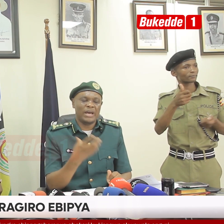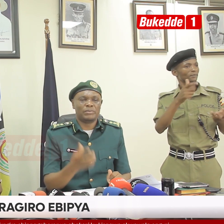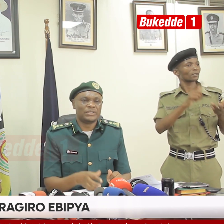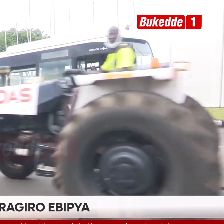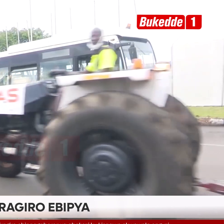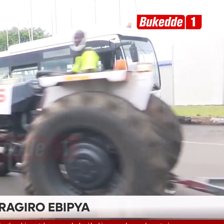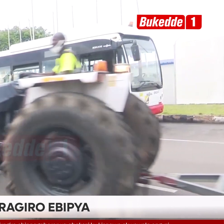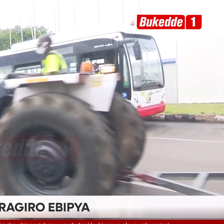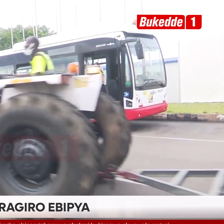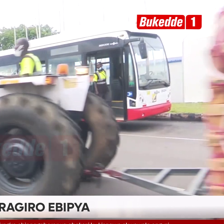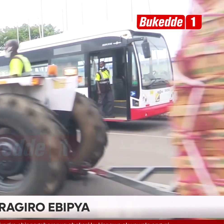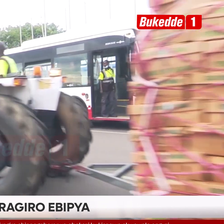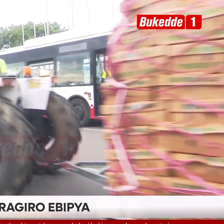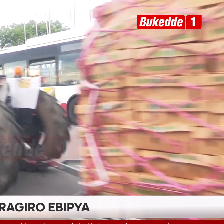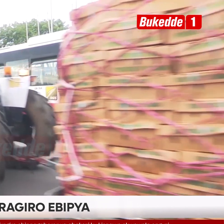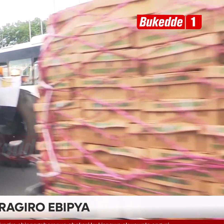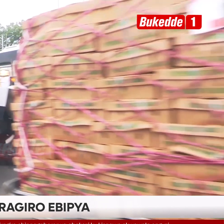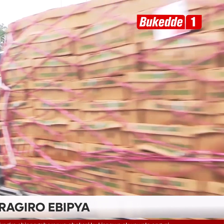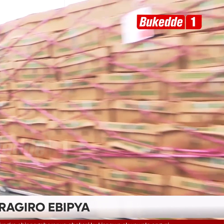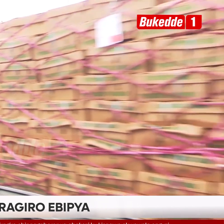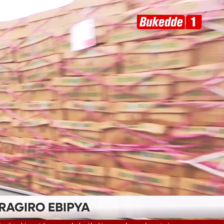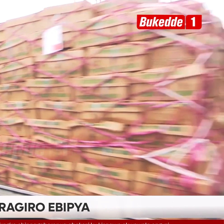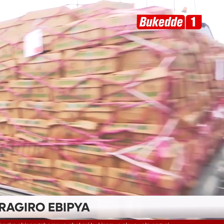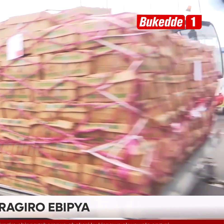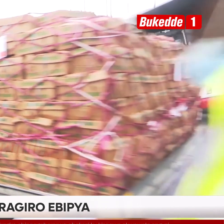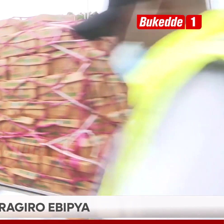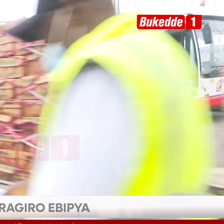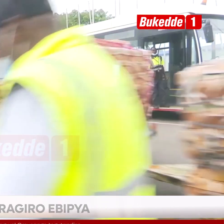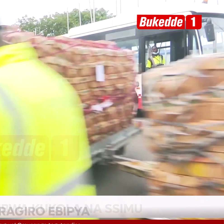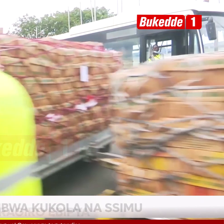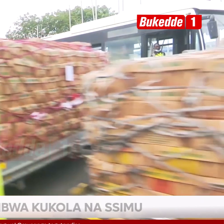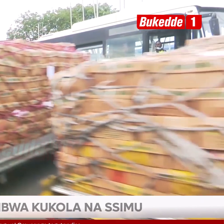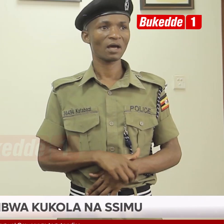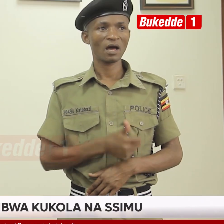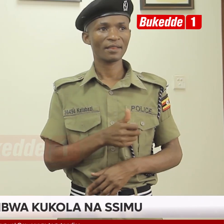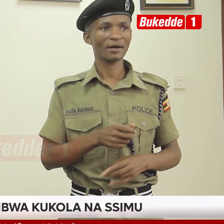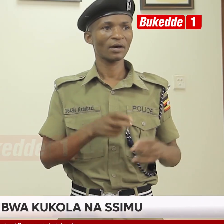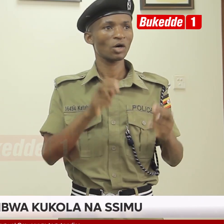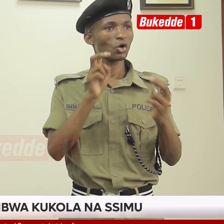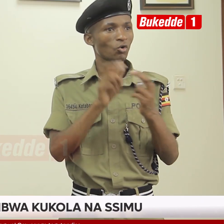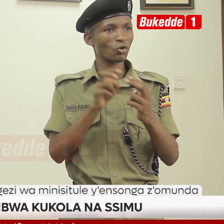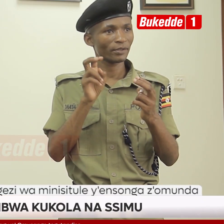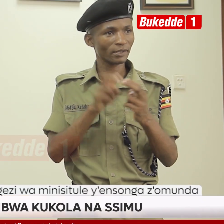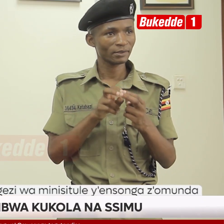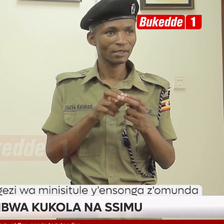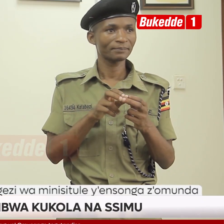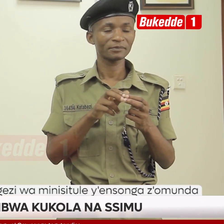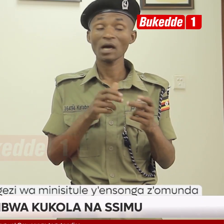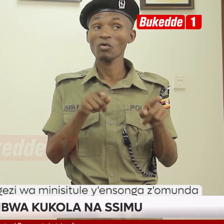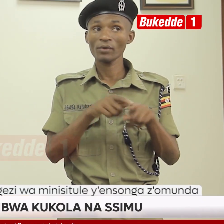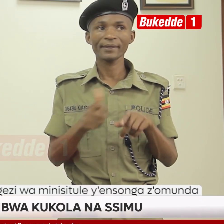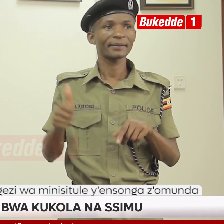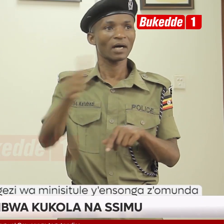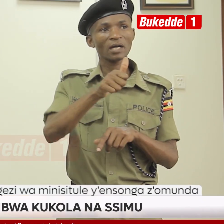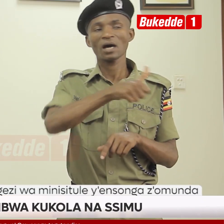n'ekyakola ku airport. Ategeeza nti boongedde abakozi abakugwa okulaba nga bamalawo okwemulugunya kwonna. Tubadde tulina officers ku